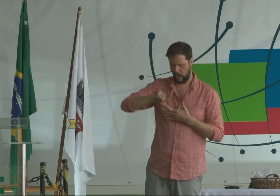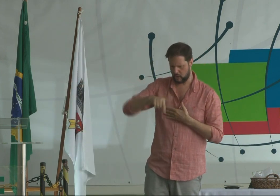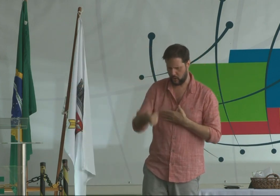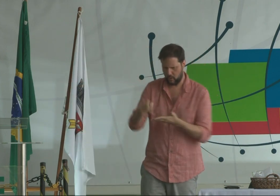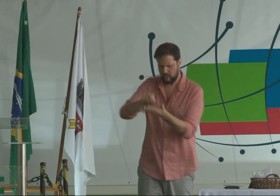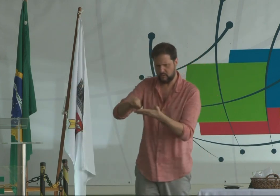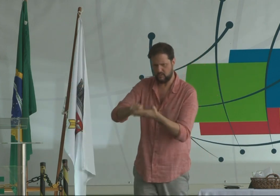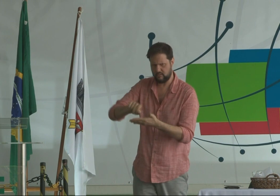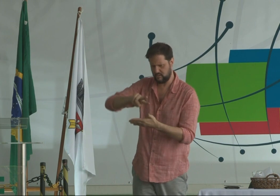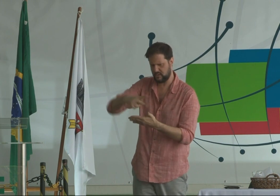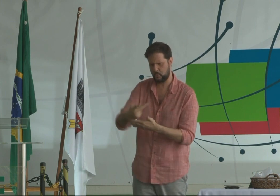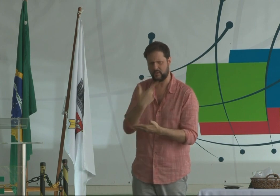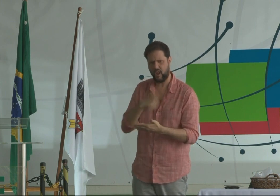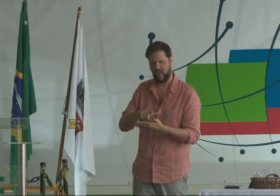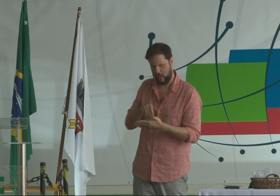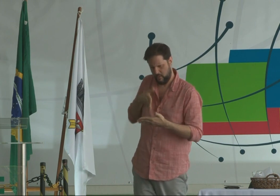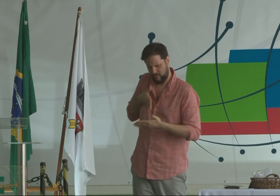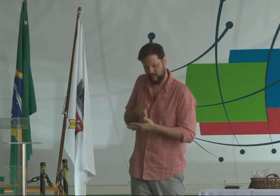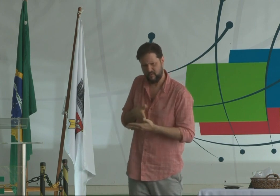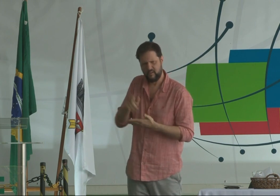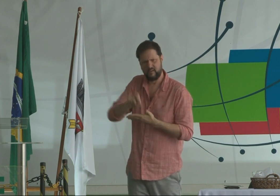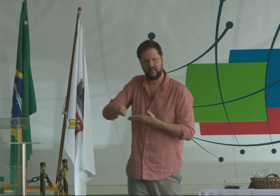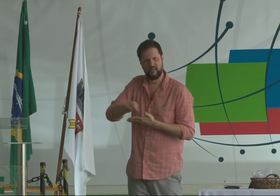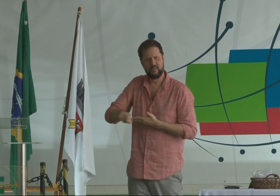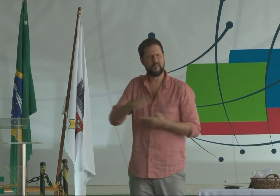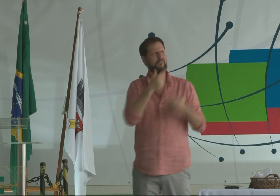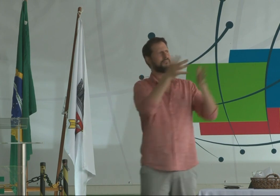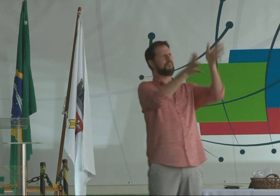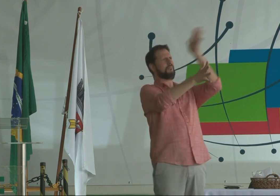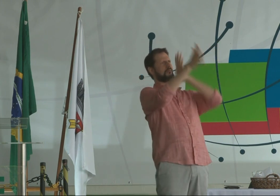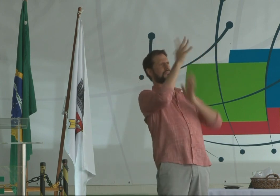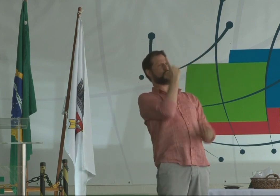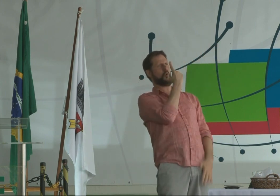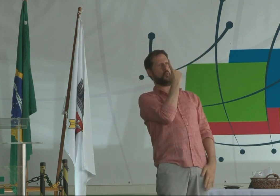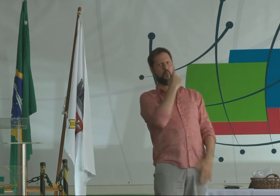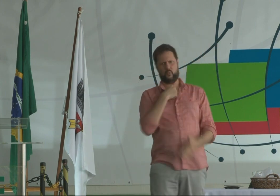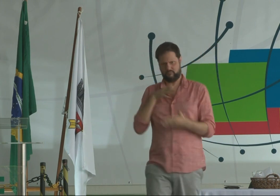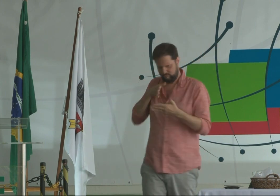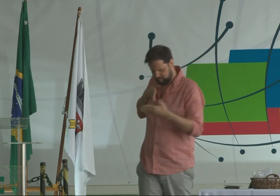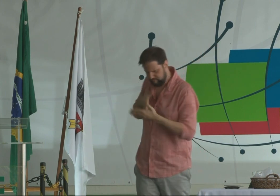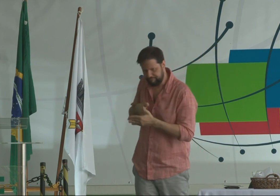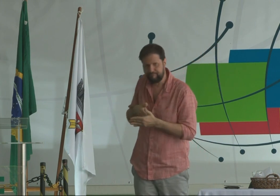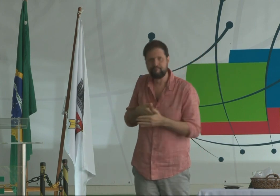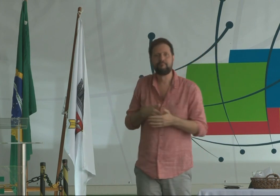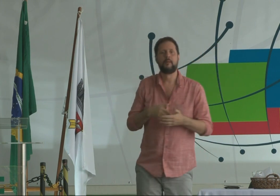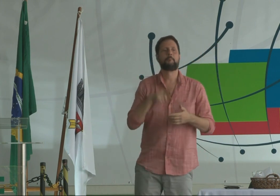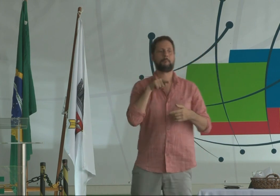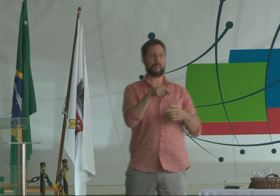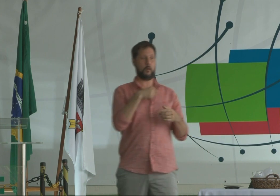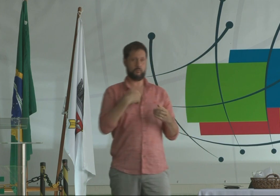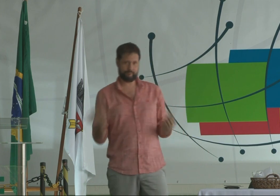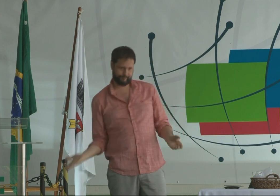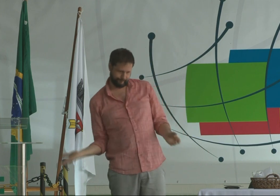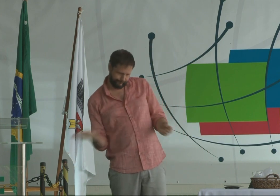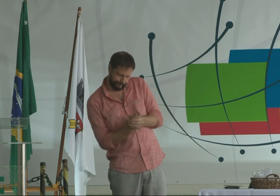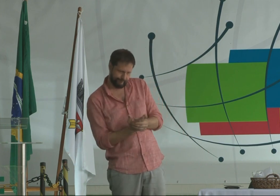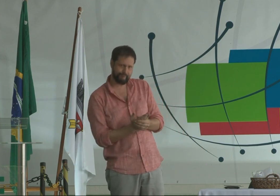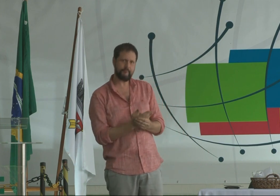quando ele quer se expressar na língua de sinais, ele tem que fazer um processo de tradução interna, pensar em língua de sinais e colocar isso em português. E isso é